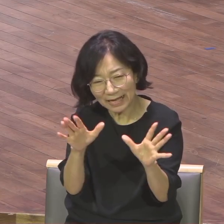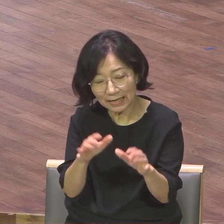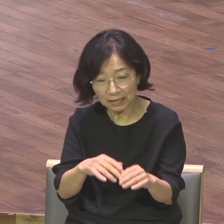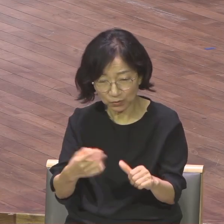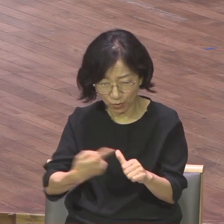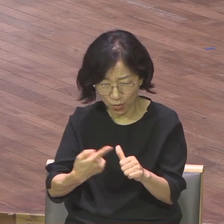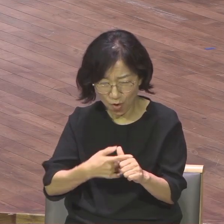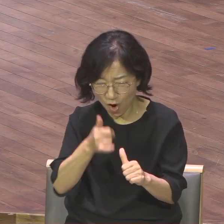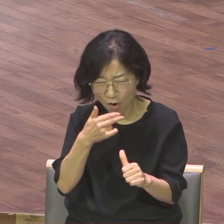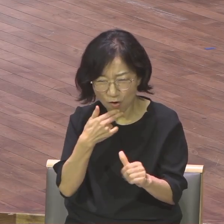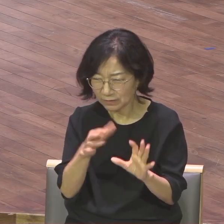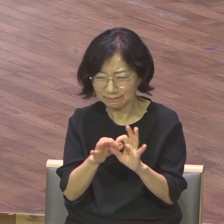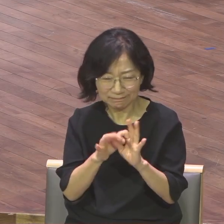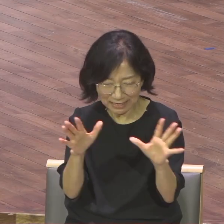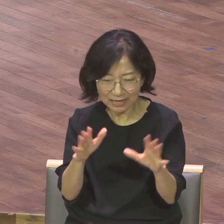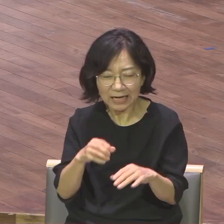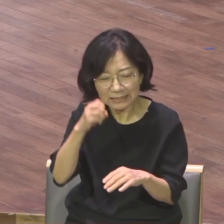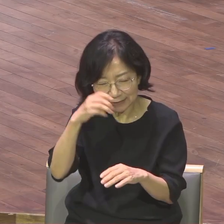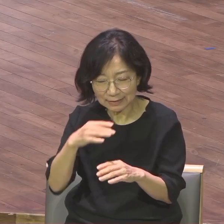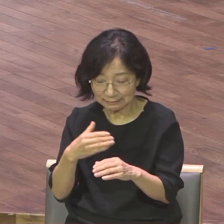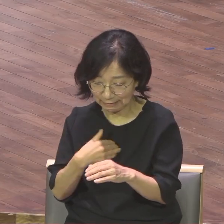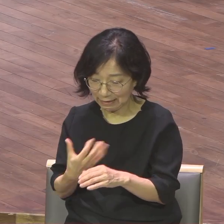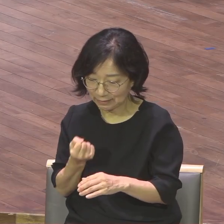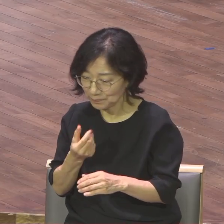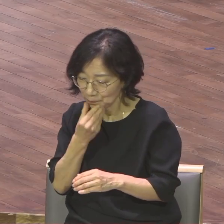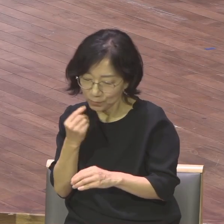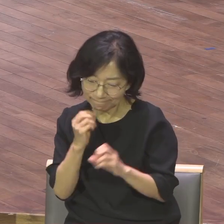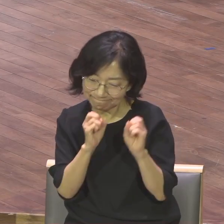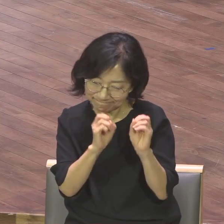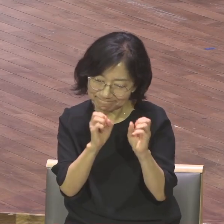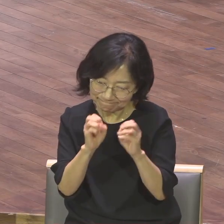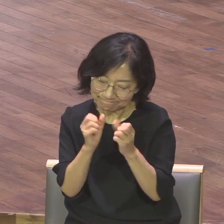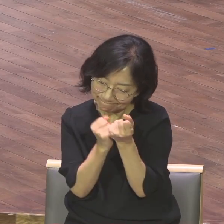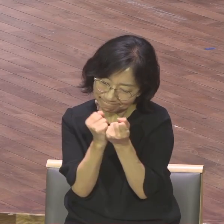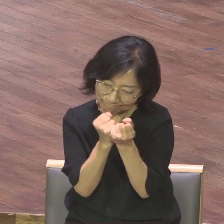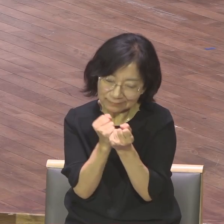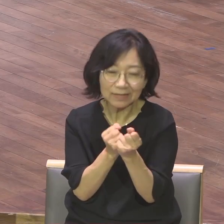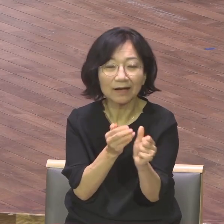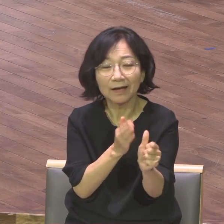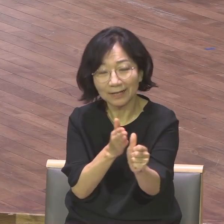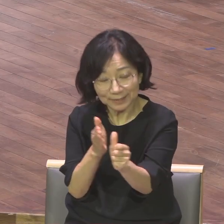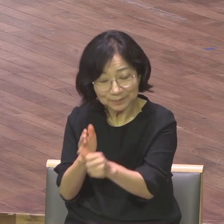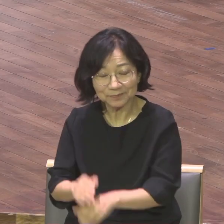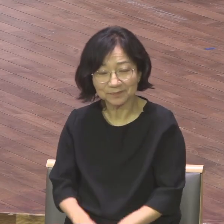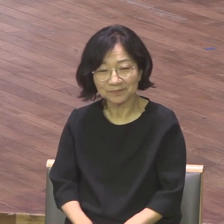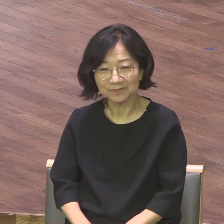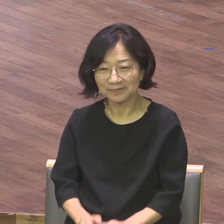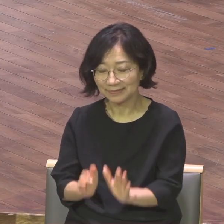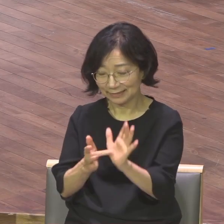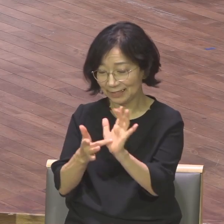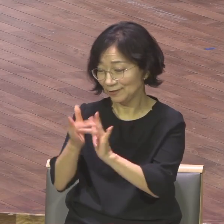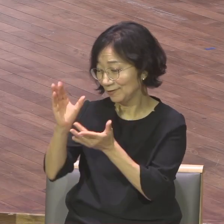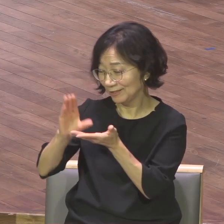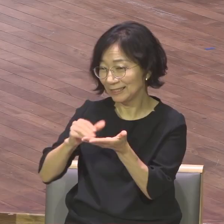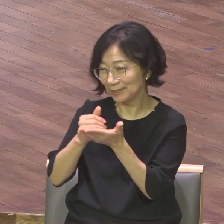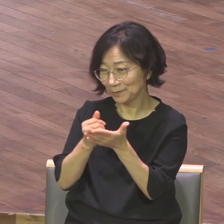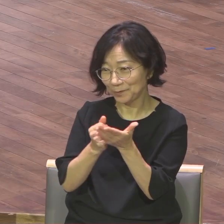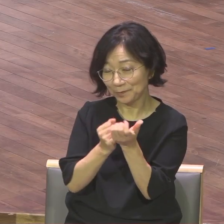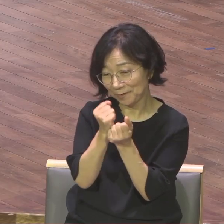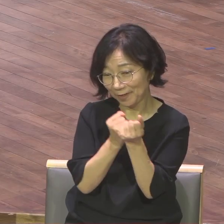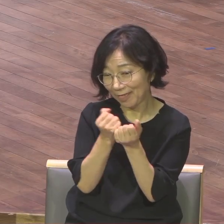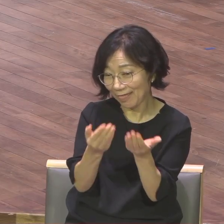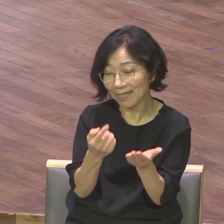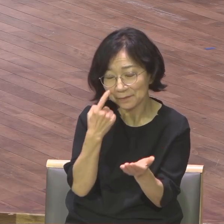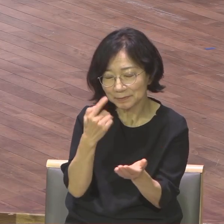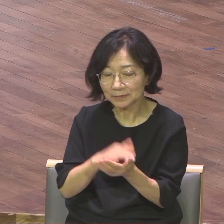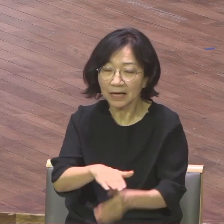하든지 말든지, 받든지 안 받든지 상관이 없어. 그냥 예수 그리스도 말하시기 바랍니다. 당신 인생에 답을 내가